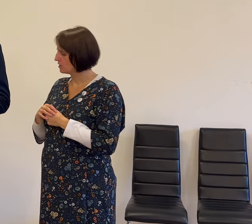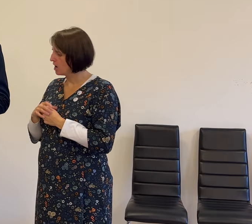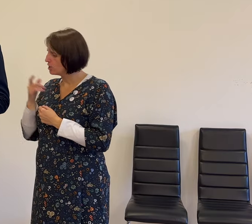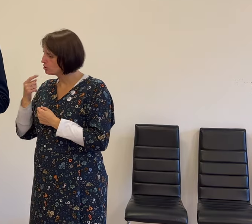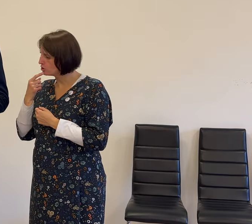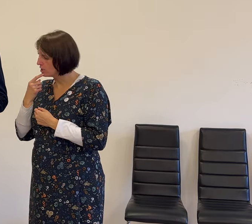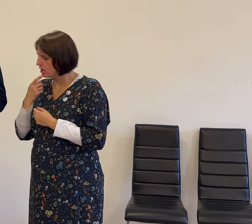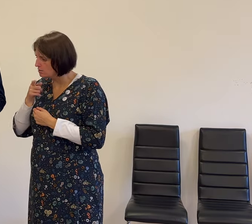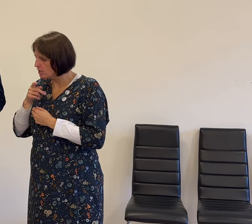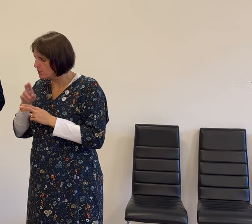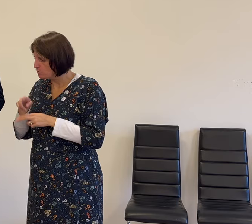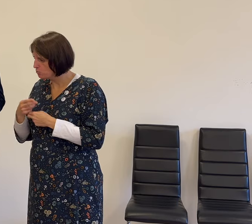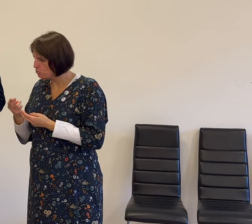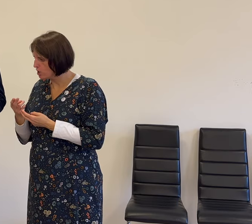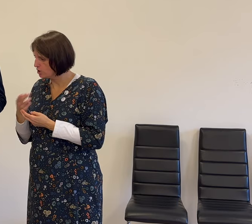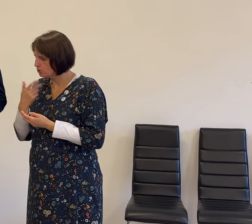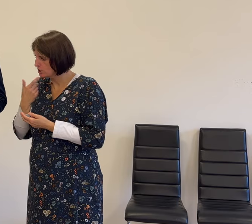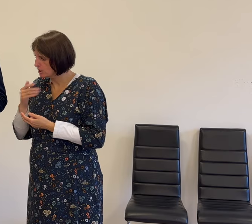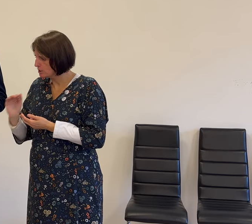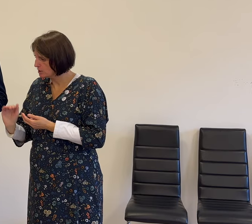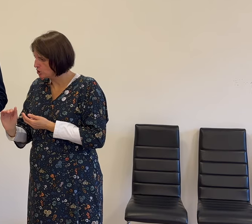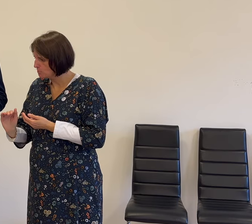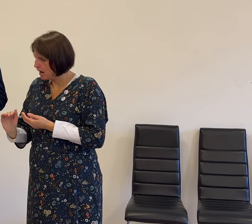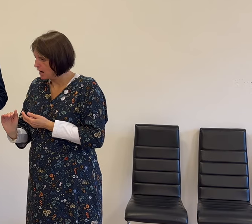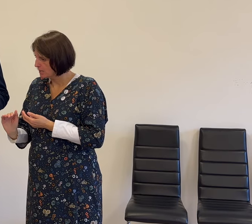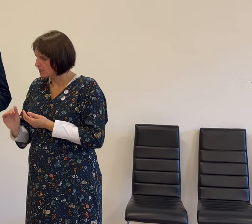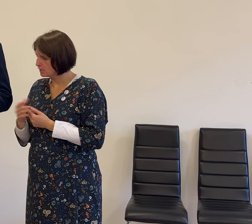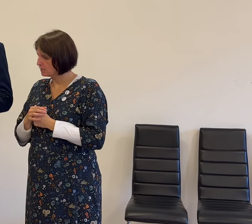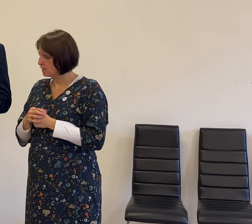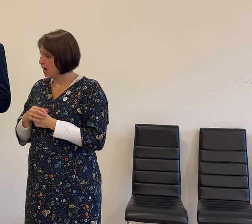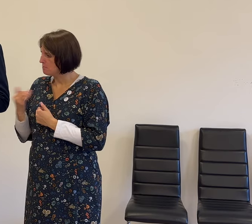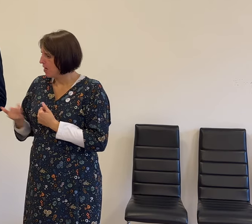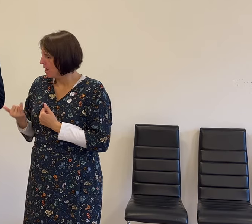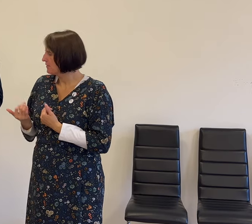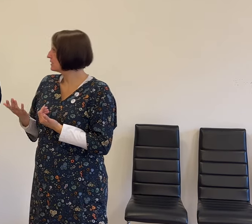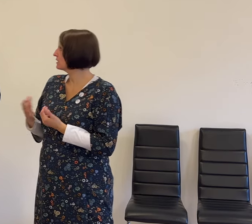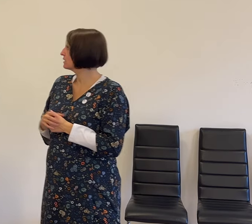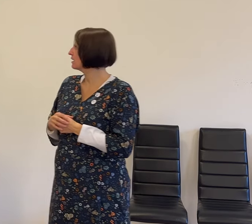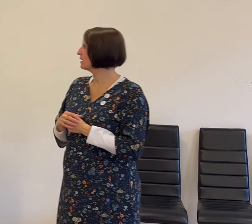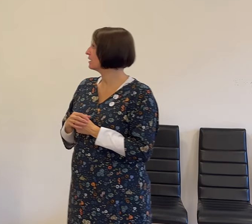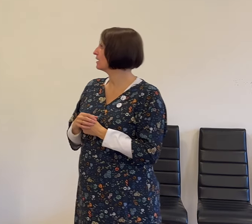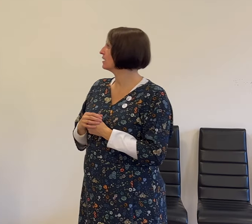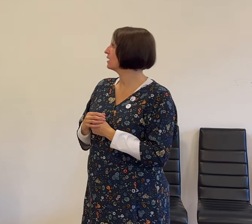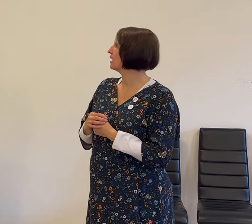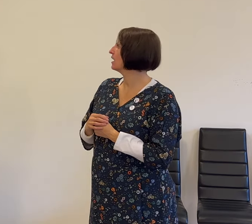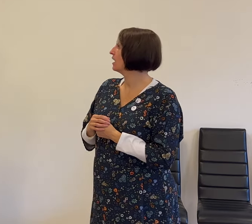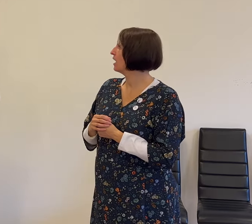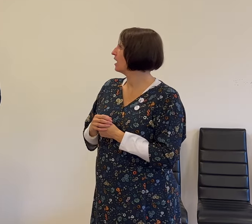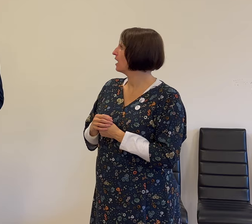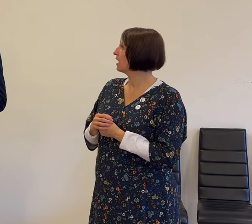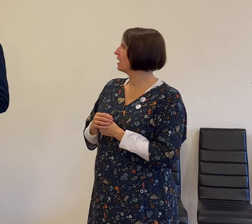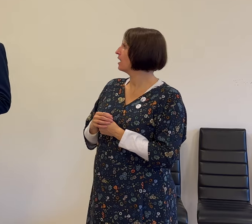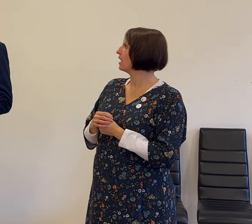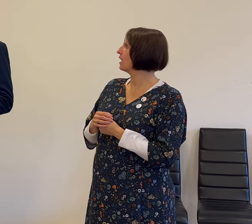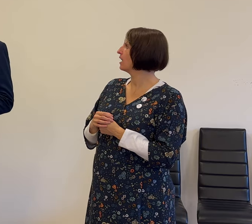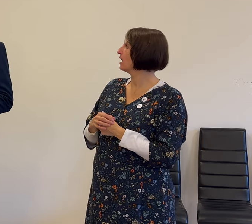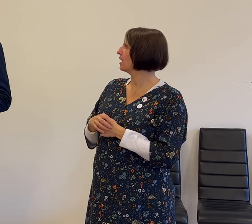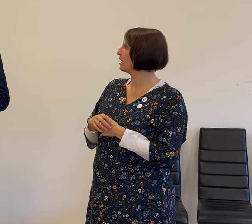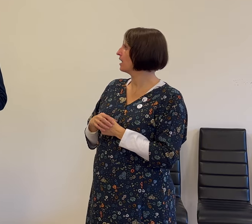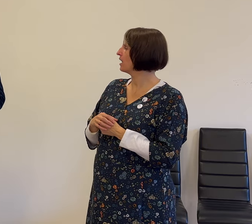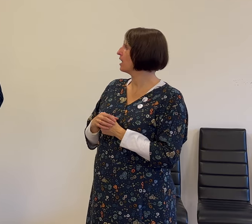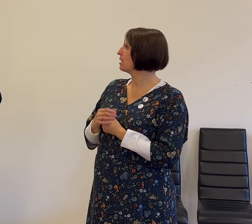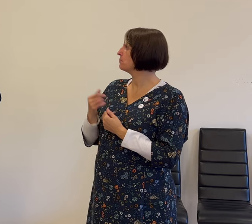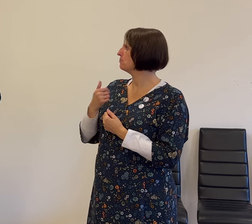mladíček, kdežto. On je bojovník od mládí. A David mu vypráví, že tam už zabil lva a